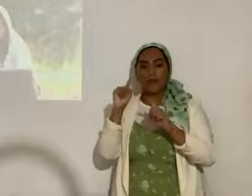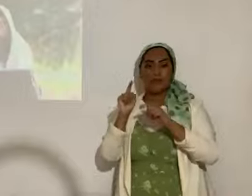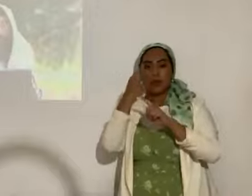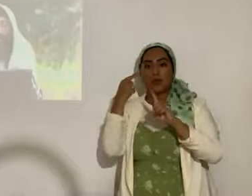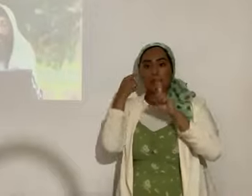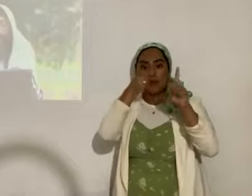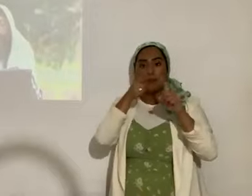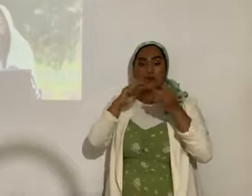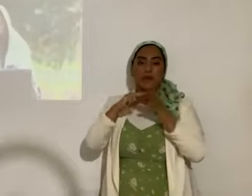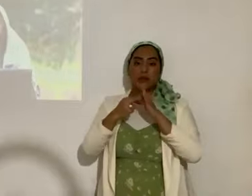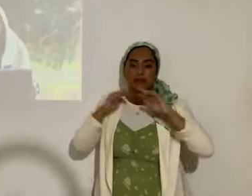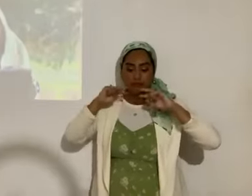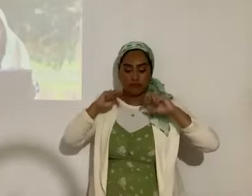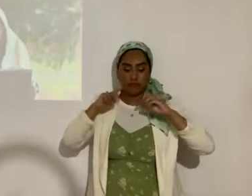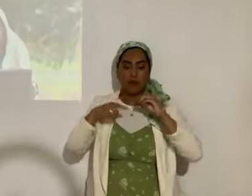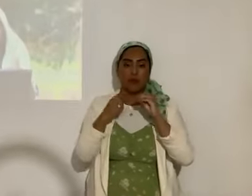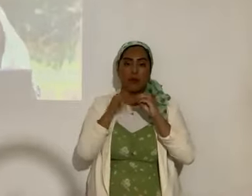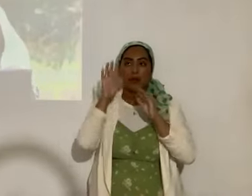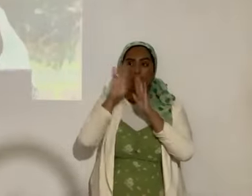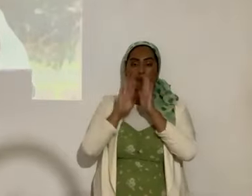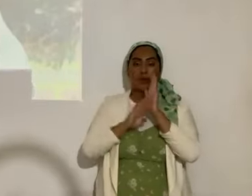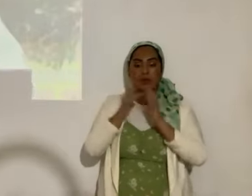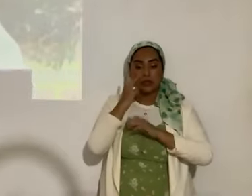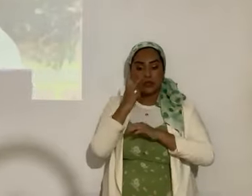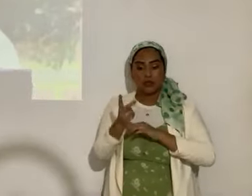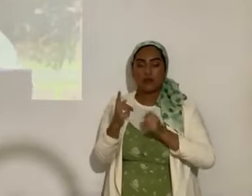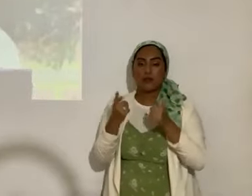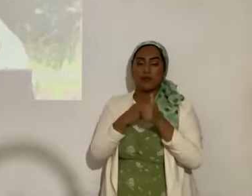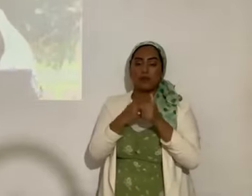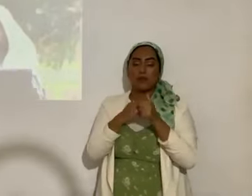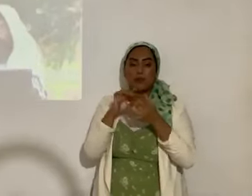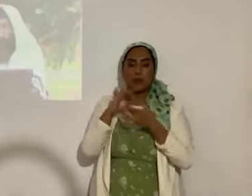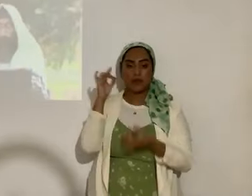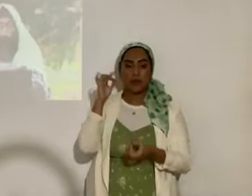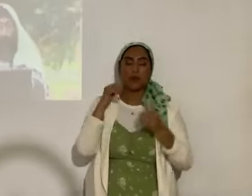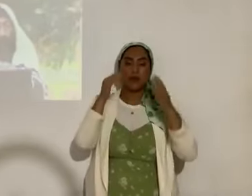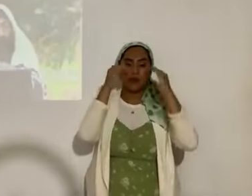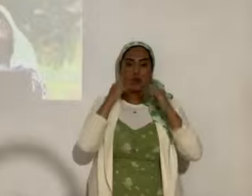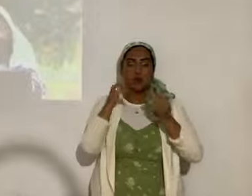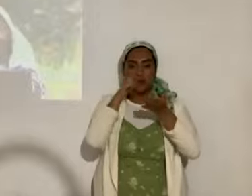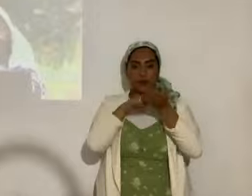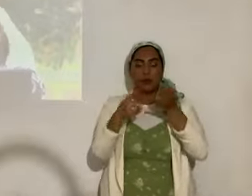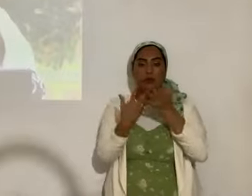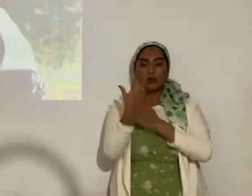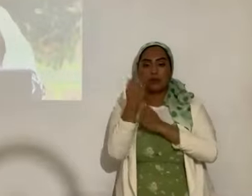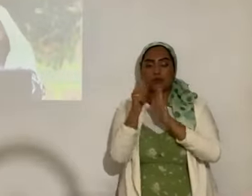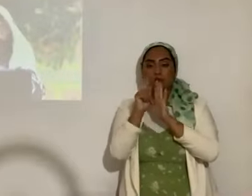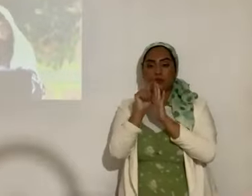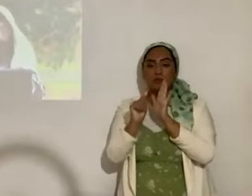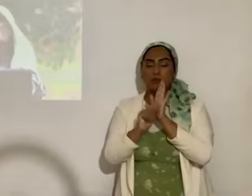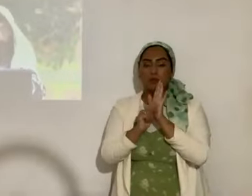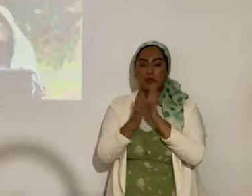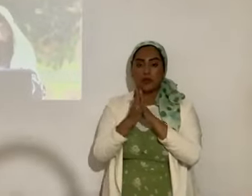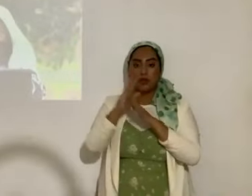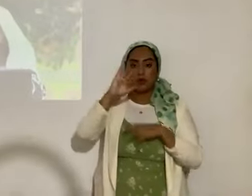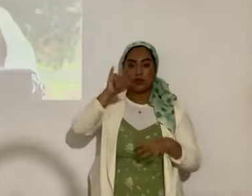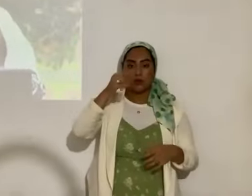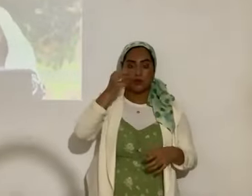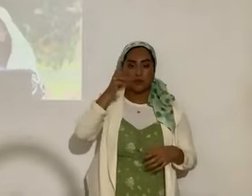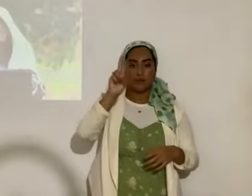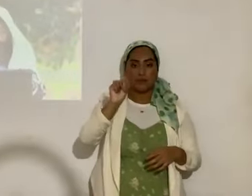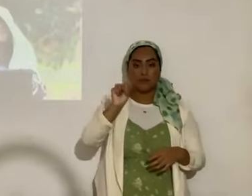que es escudriñar las escrituras Es ver lo espiritual vamos por favor al nuevo testamento a Juan